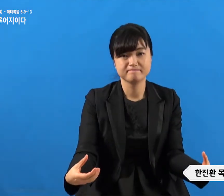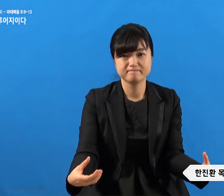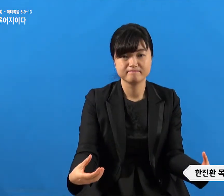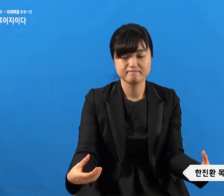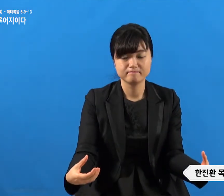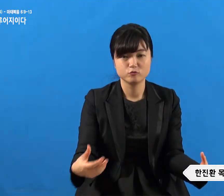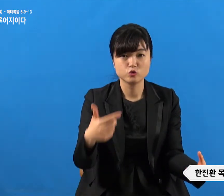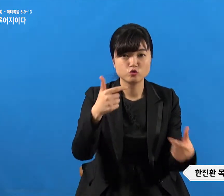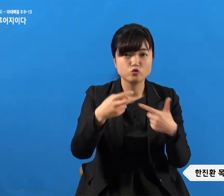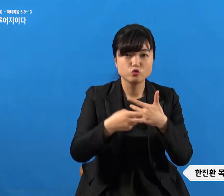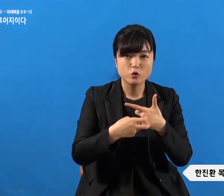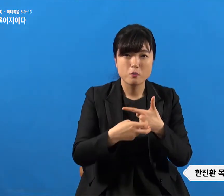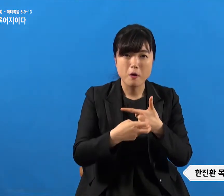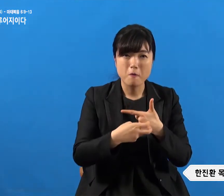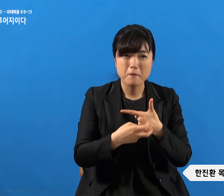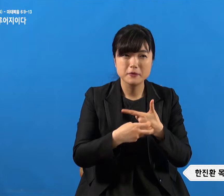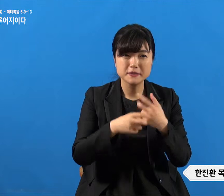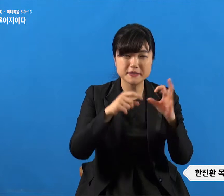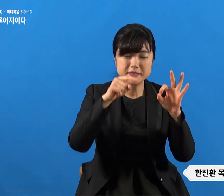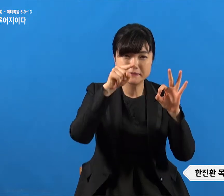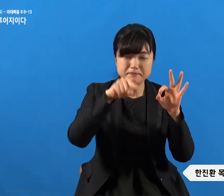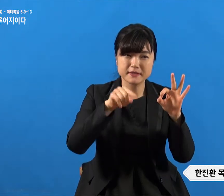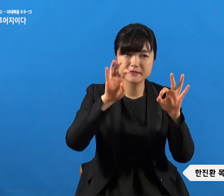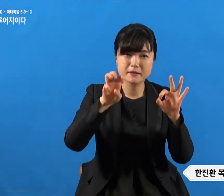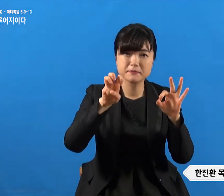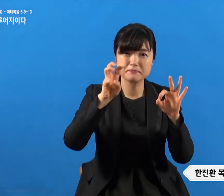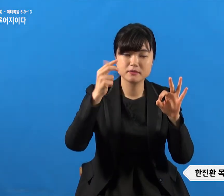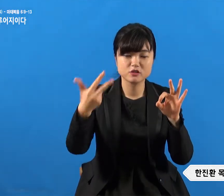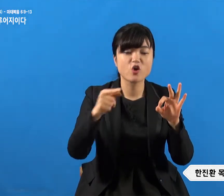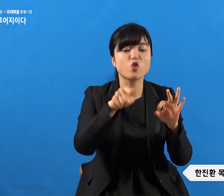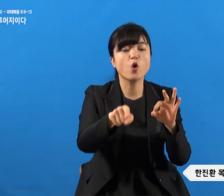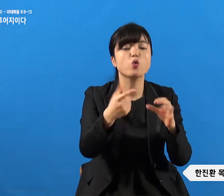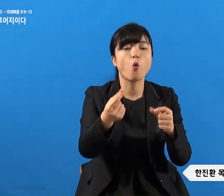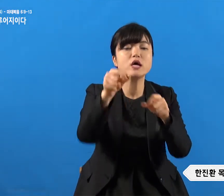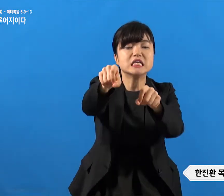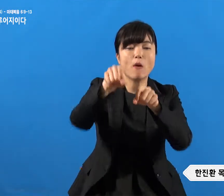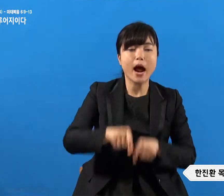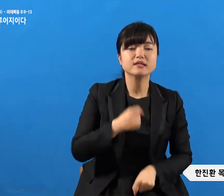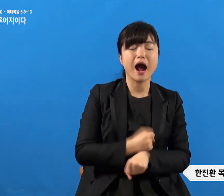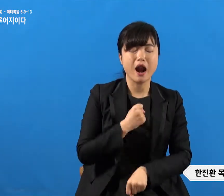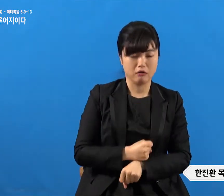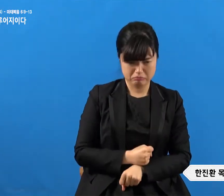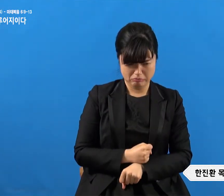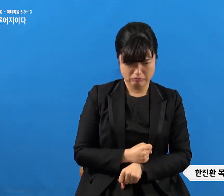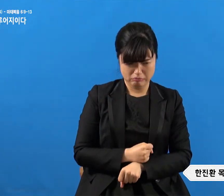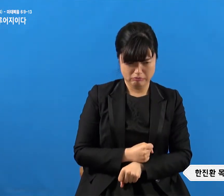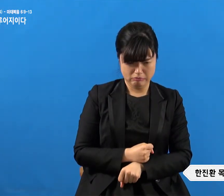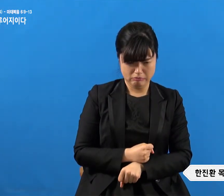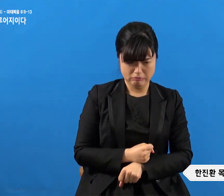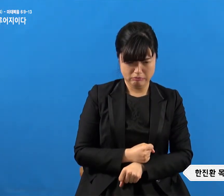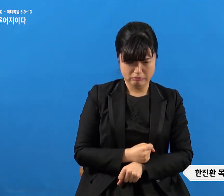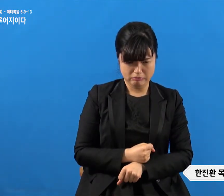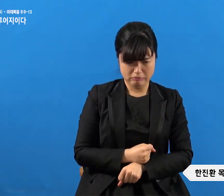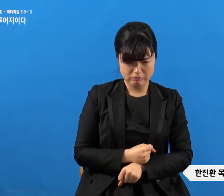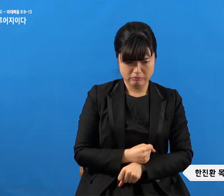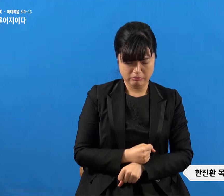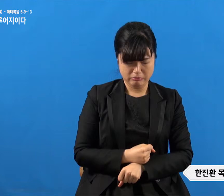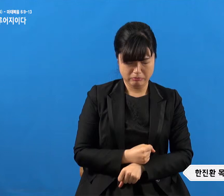폈는데 누가복음 10장 37절이 쏙 들어왔습니다. 너도 이와 같이 하라.